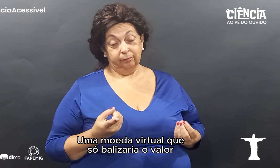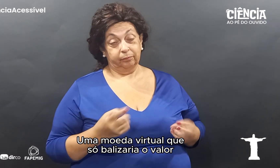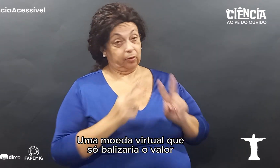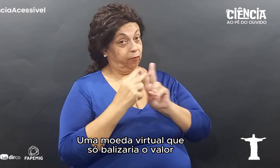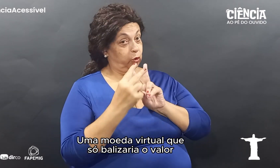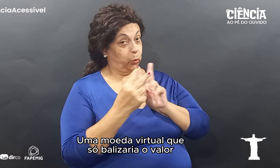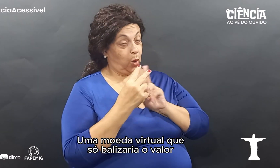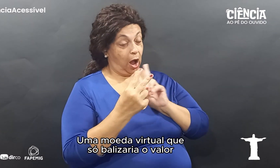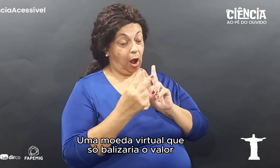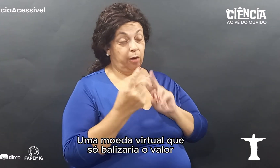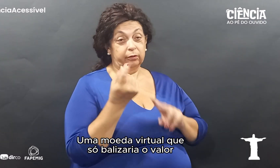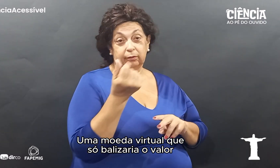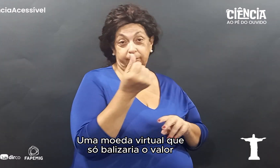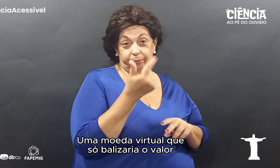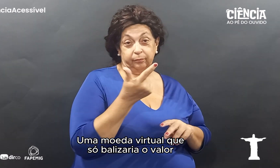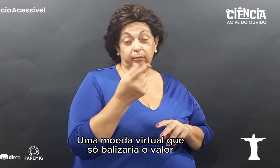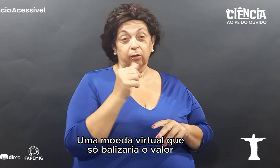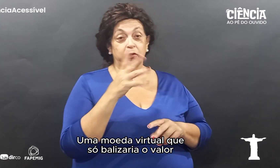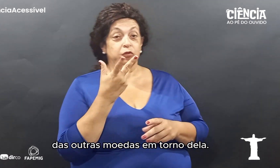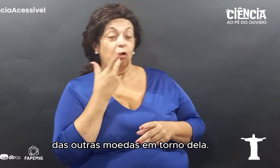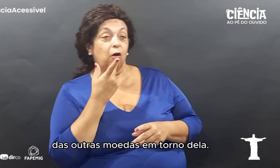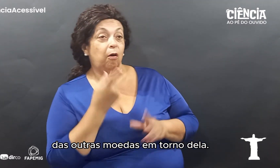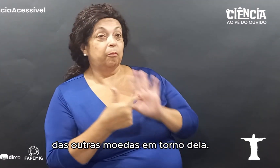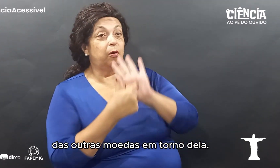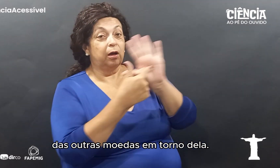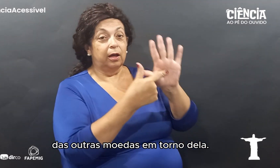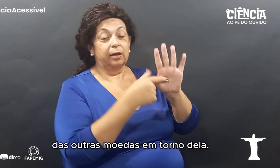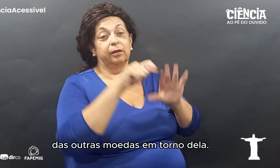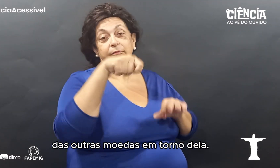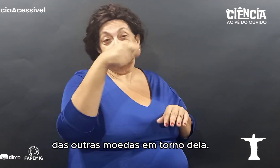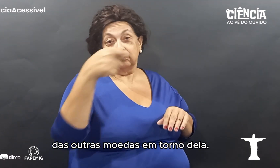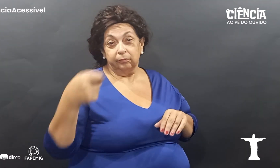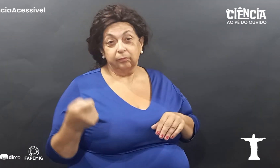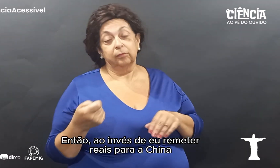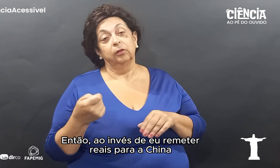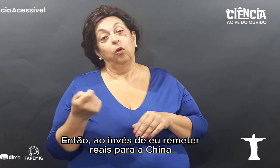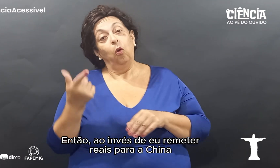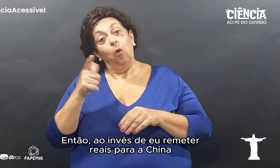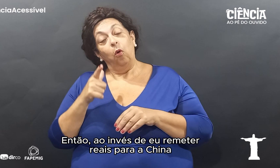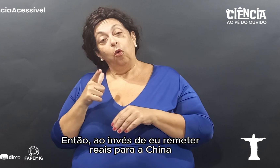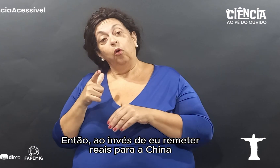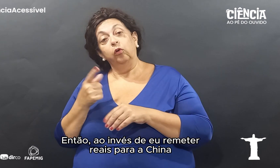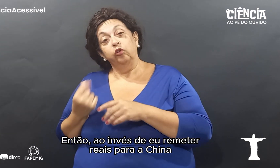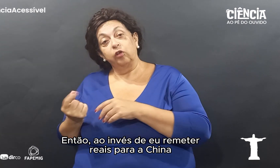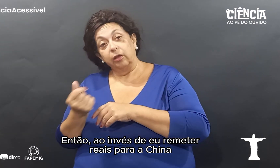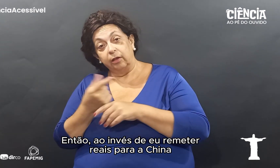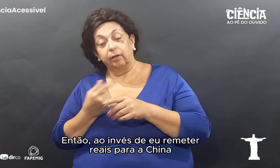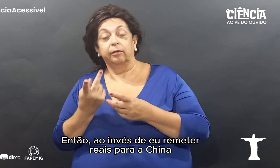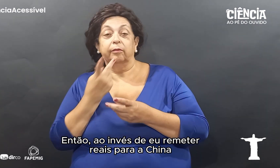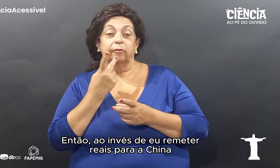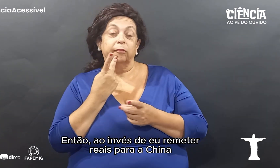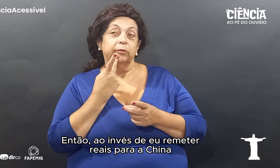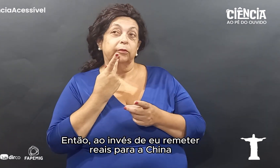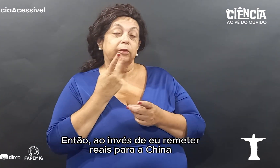moeda virtual que ela só balizaria o valor das outras moedas em torno dela. Então, ao invés de eu